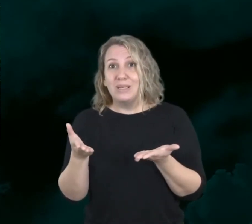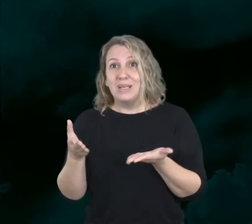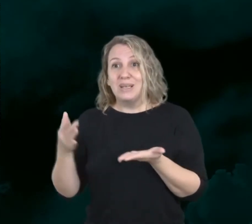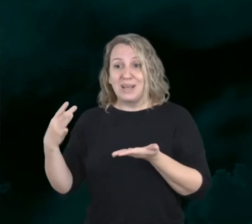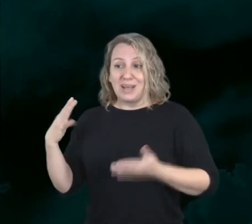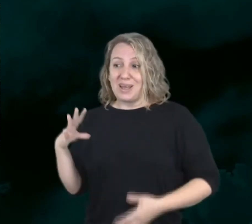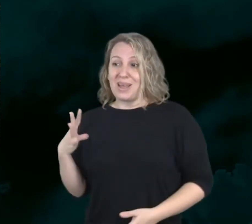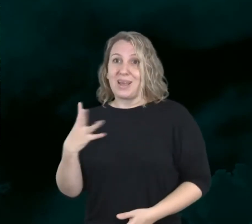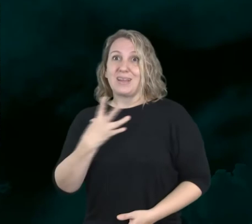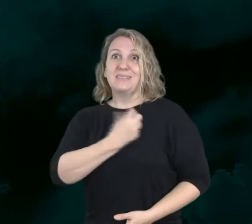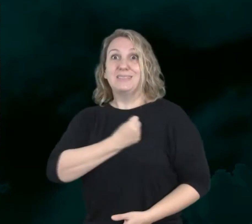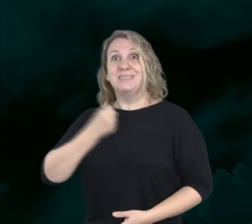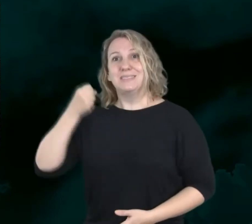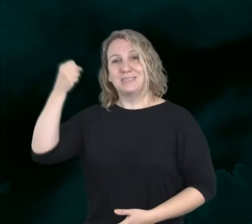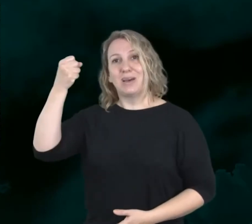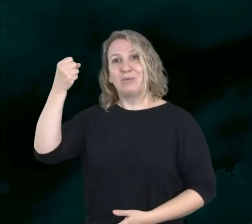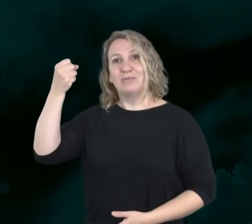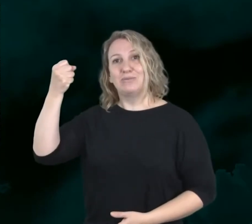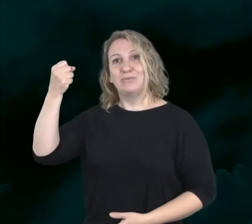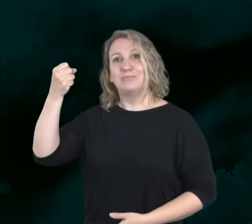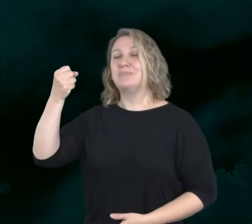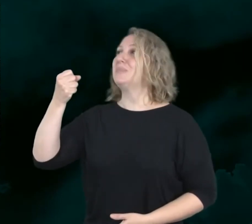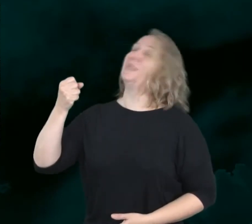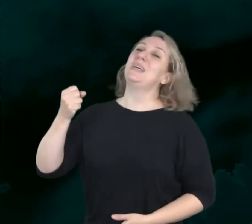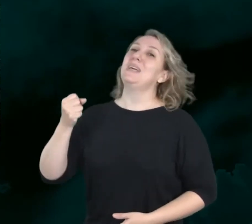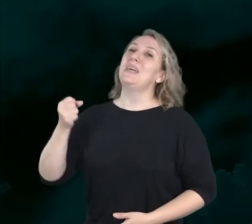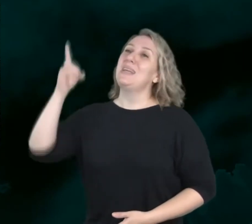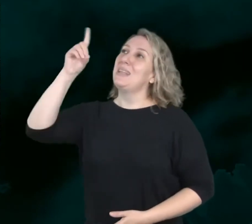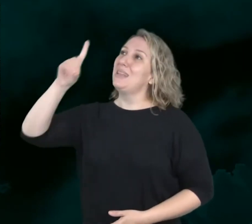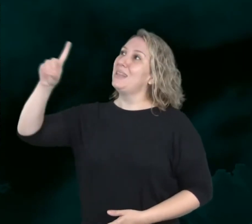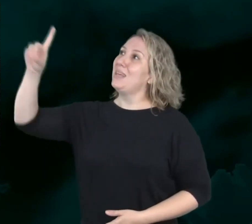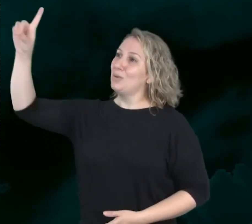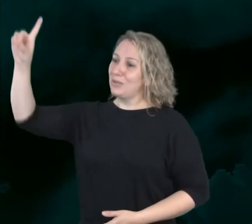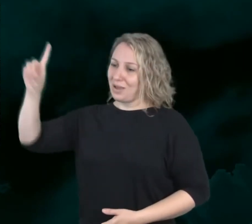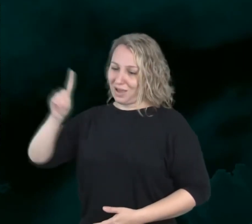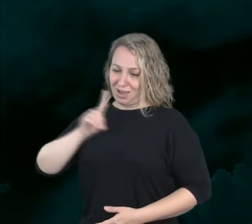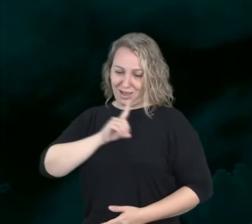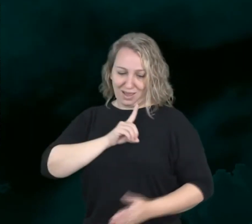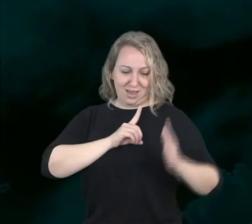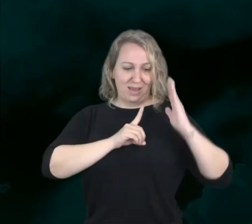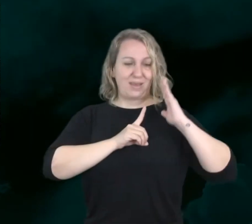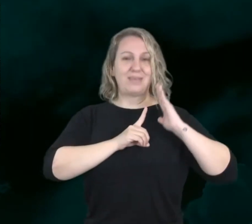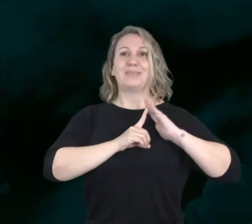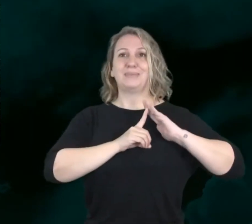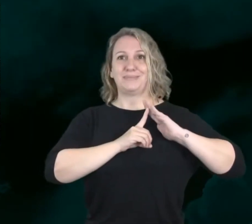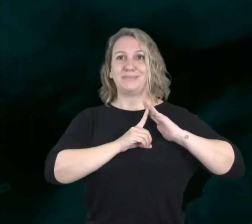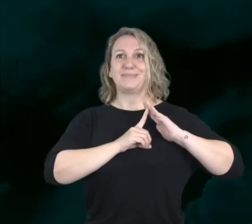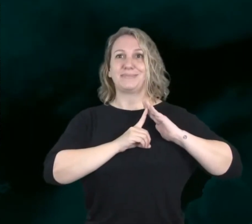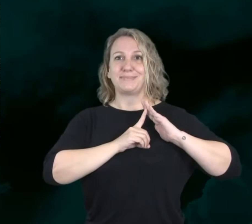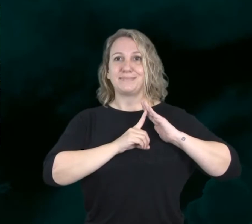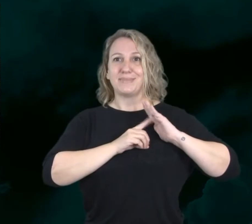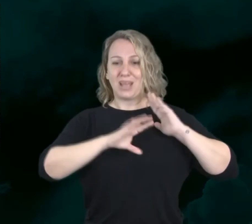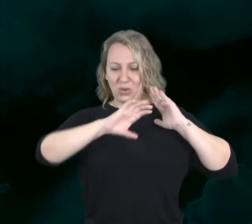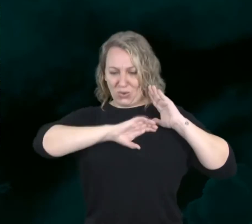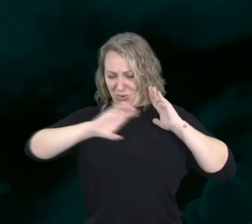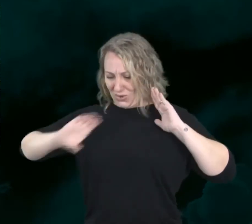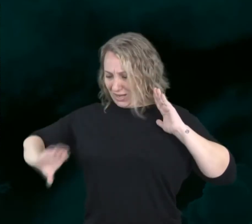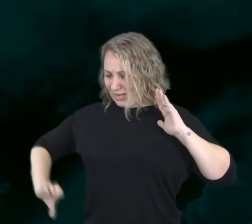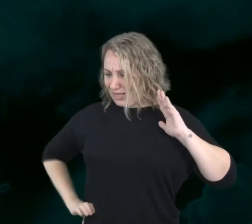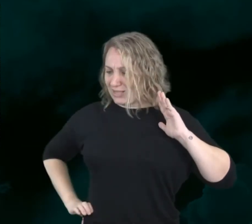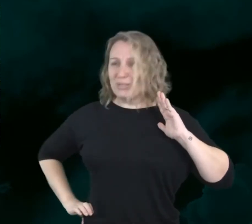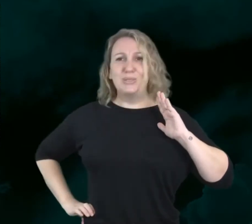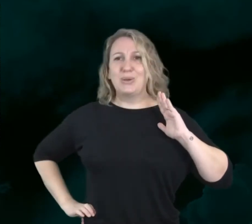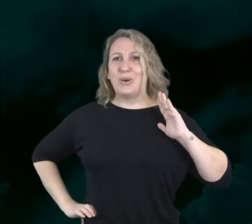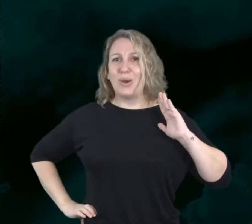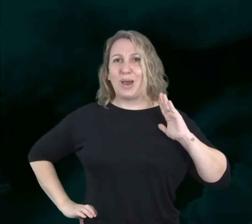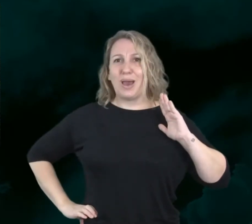Cristo morada em nosso coração. Deus então quer colocar Cristo como dono do nosso